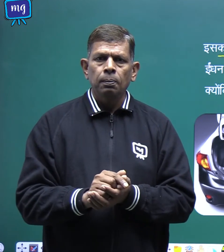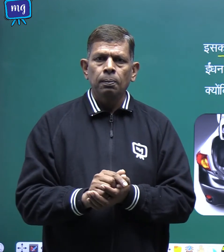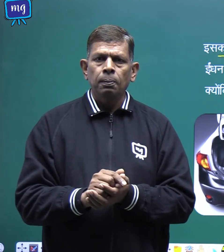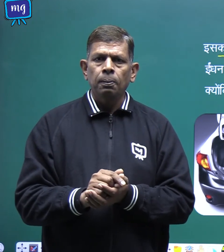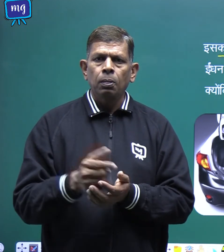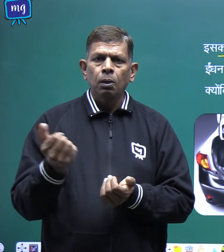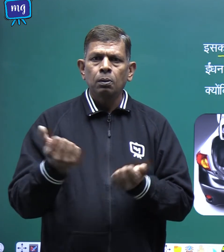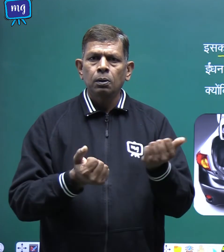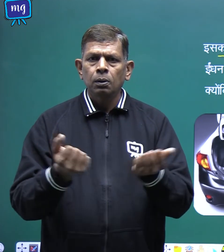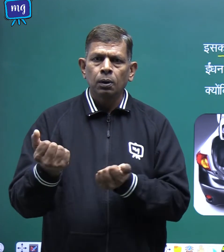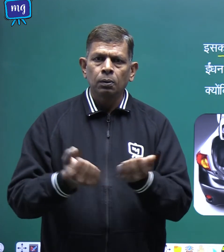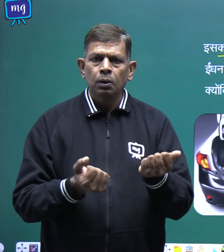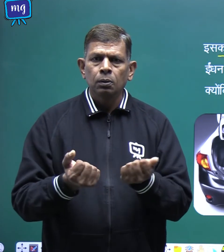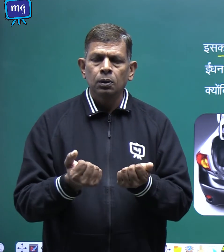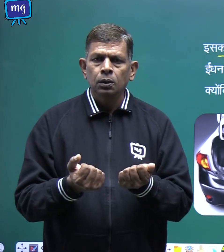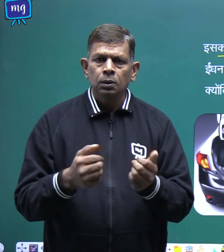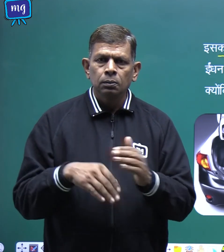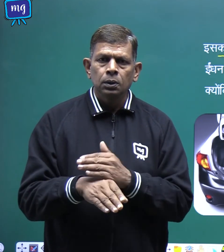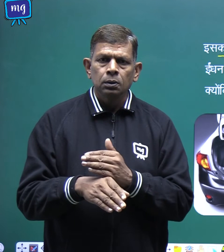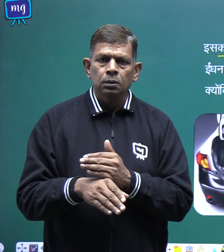परिवहन वाहनों में